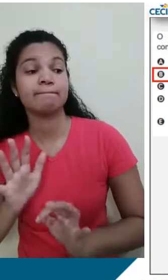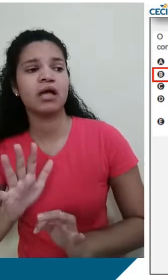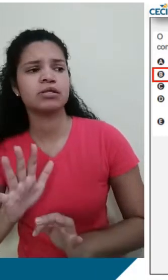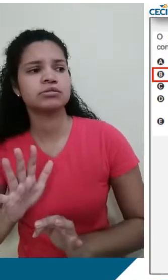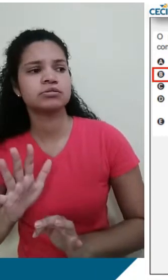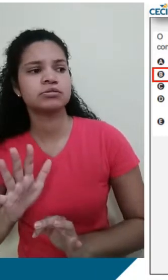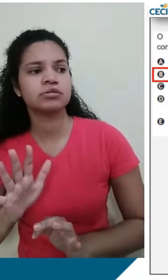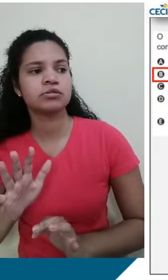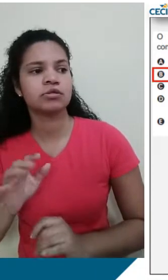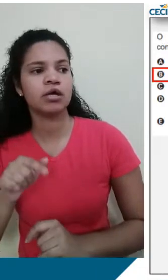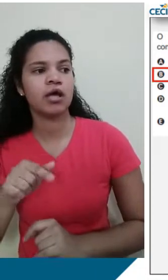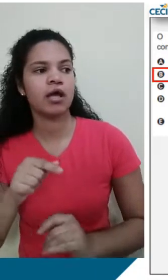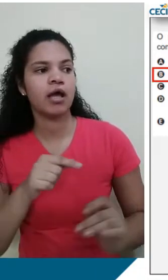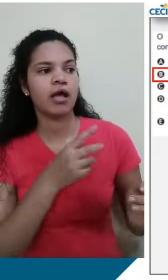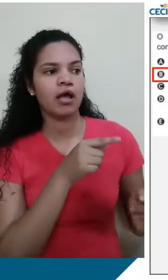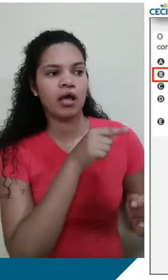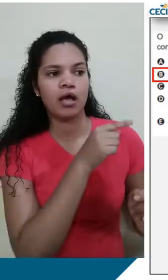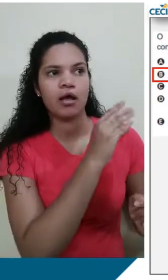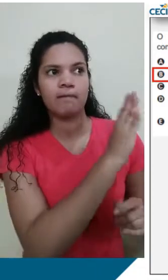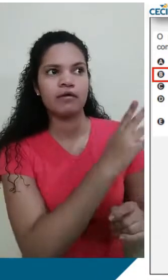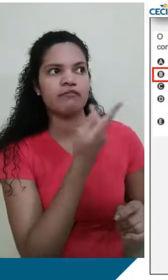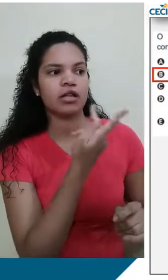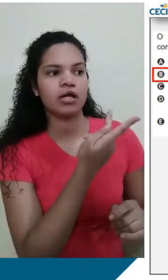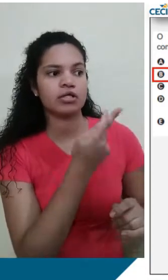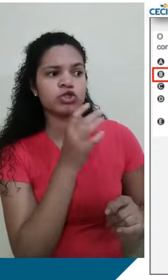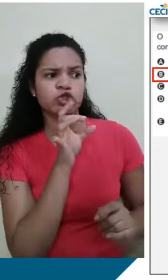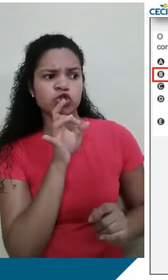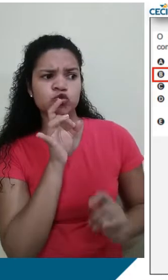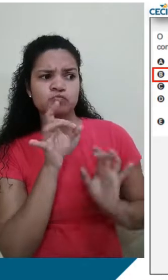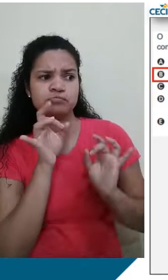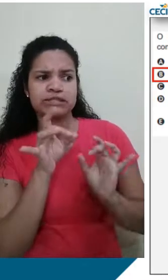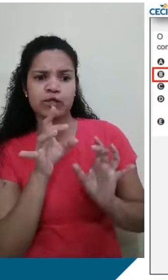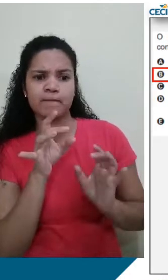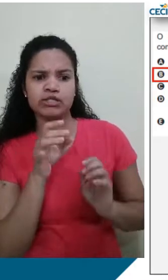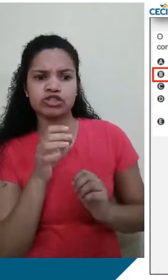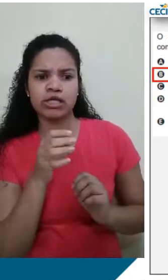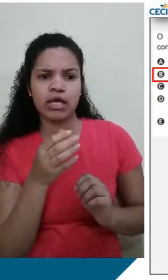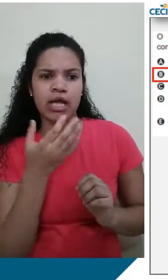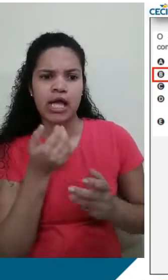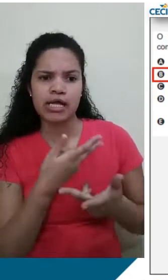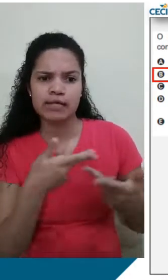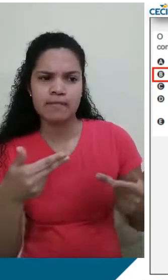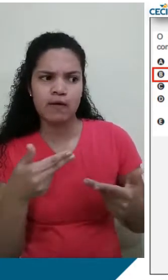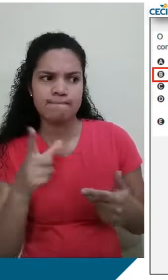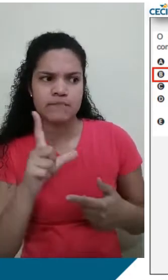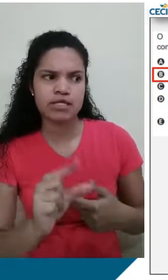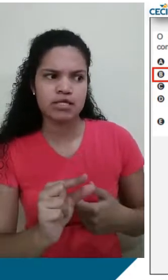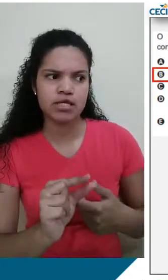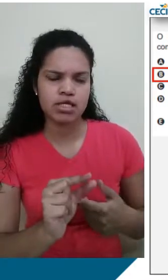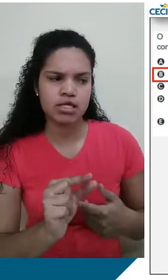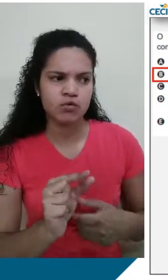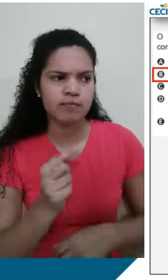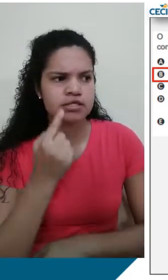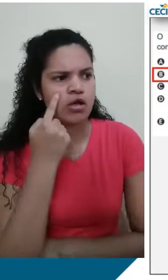entanto, a alternativa diz que os peixes predaram especialmente animais pequenos. E nós podemos